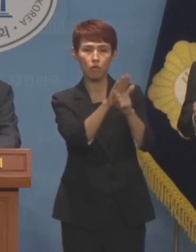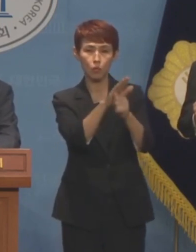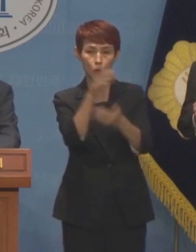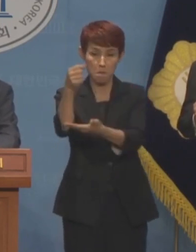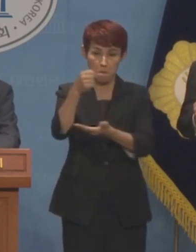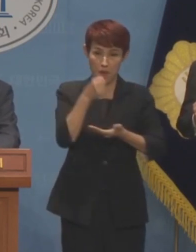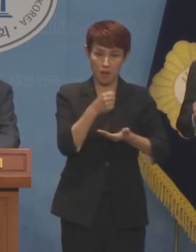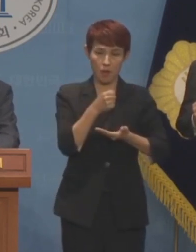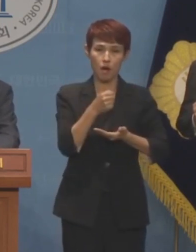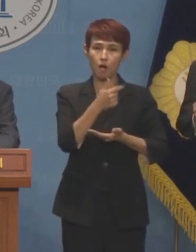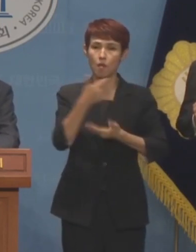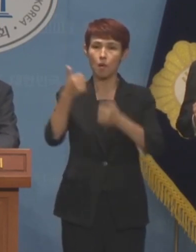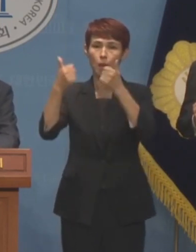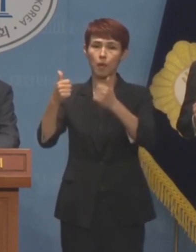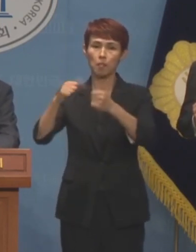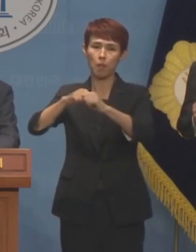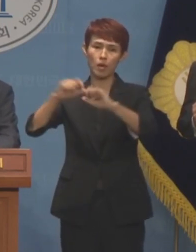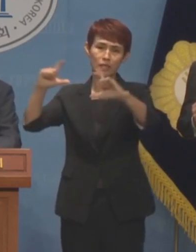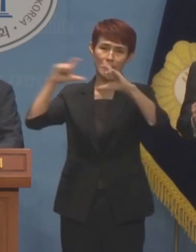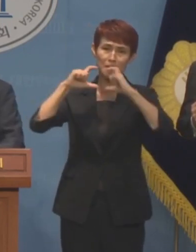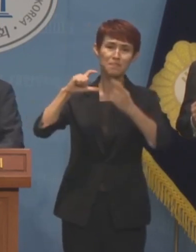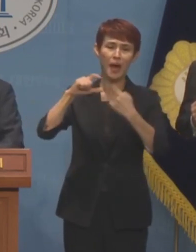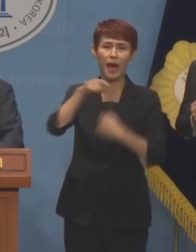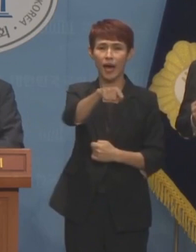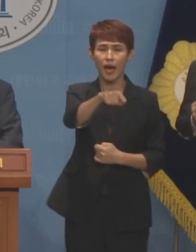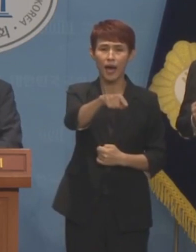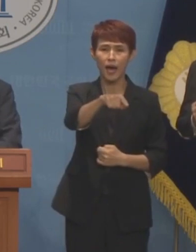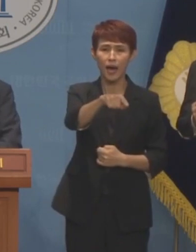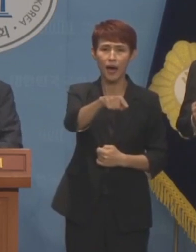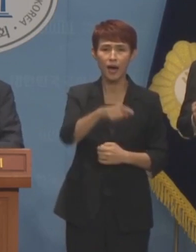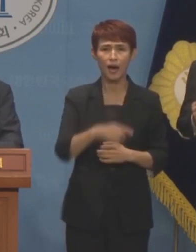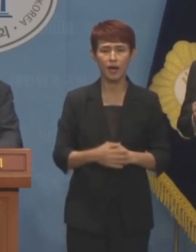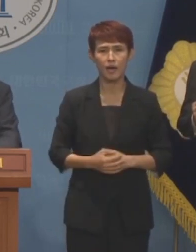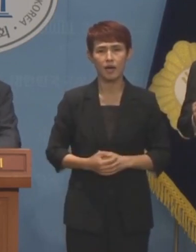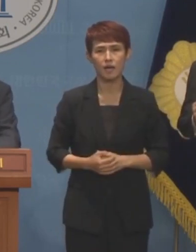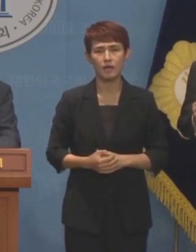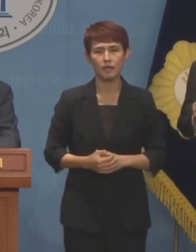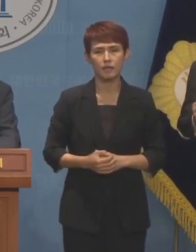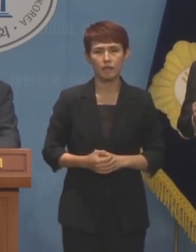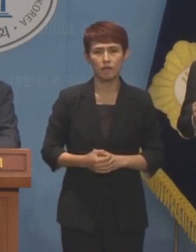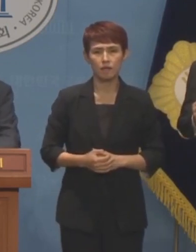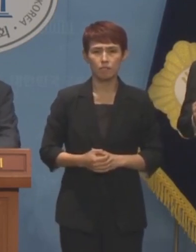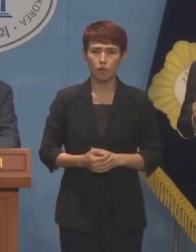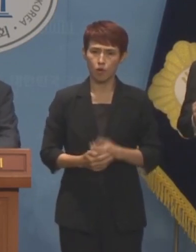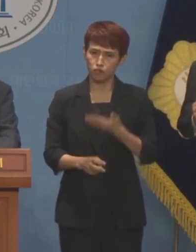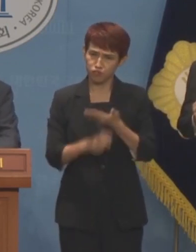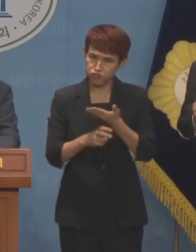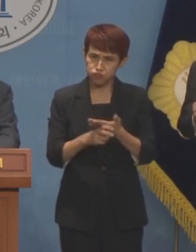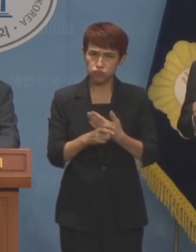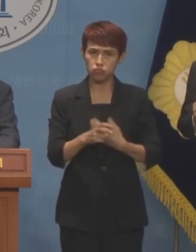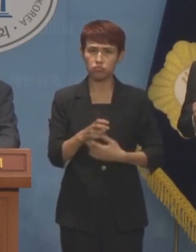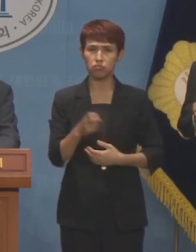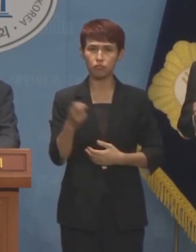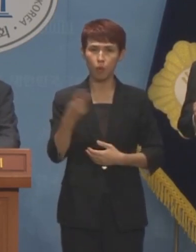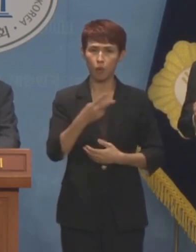대법원에서 벌금형을 확정받은 적이 있는 것으로 드러났습니다. 도덕적으로도 법적으로도